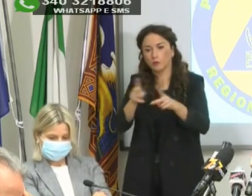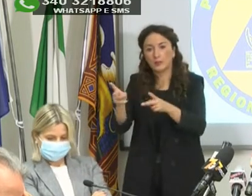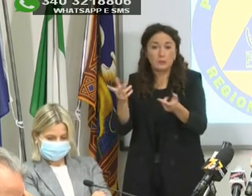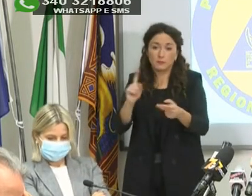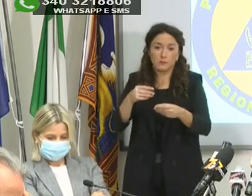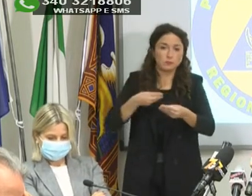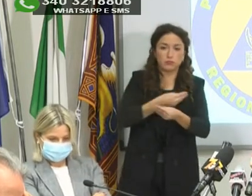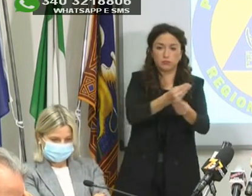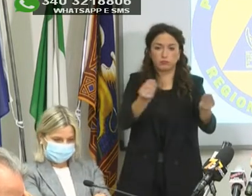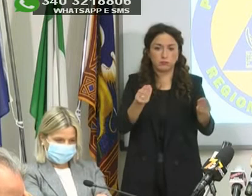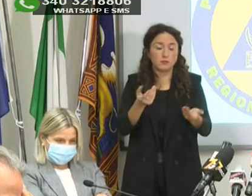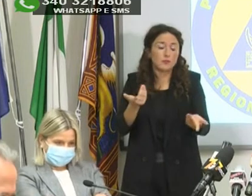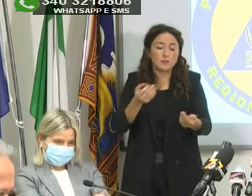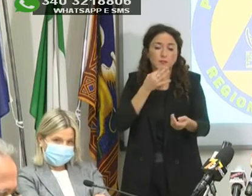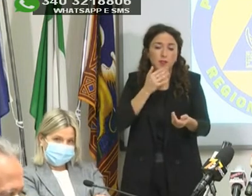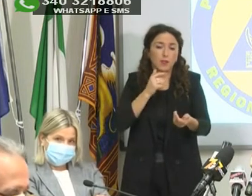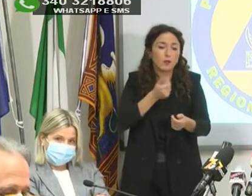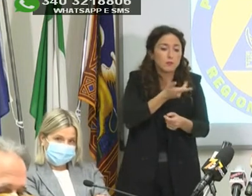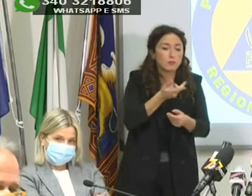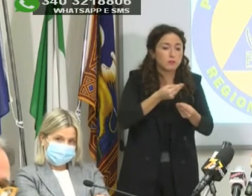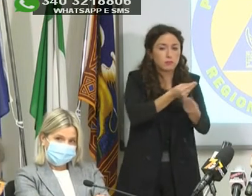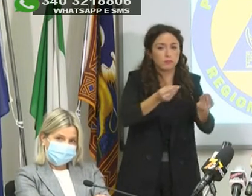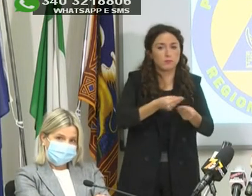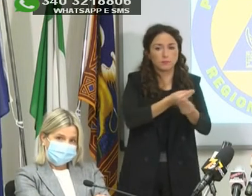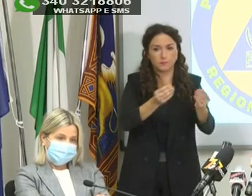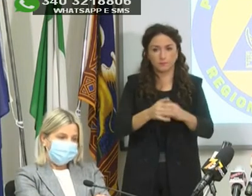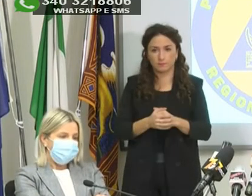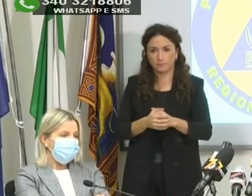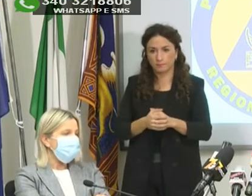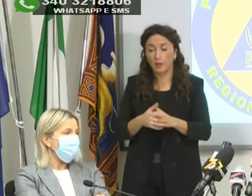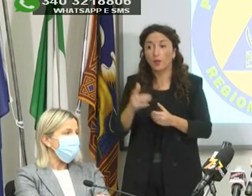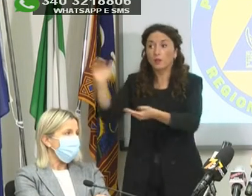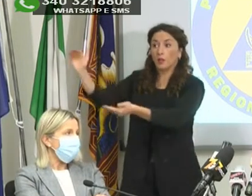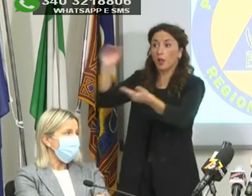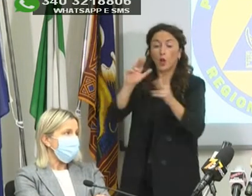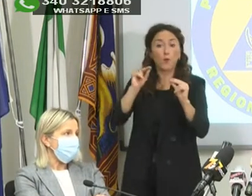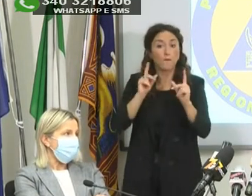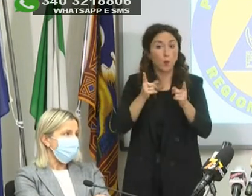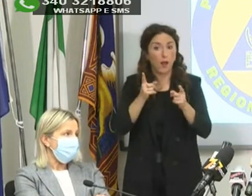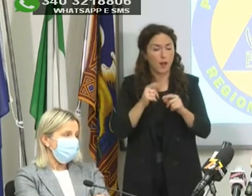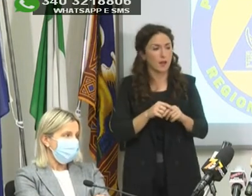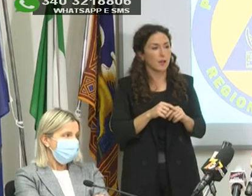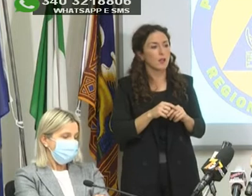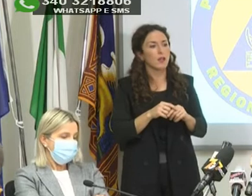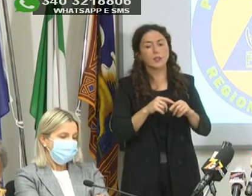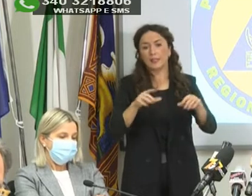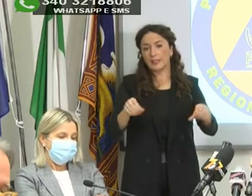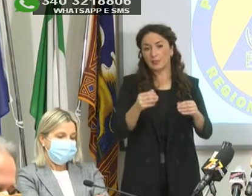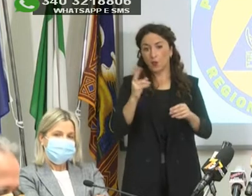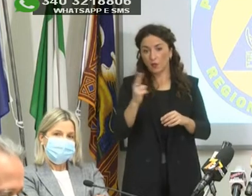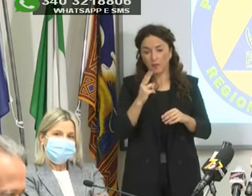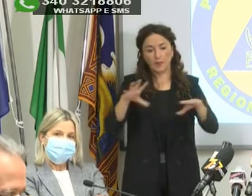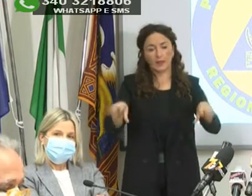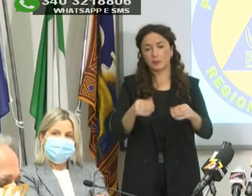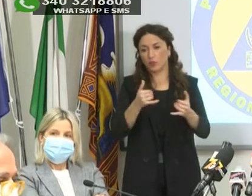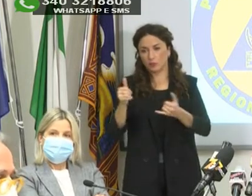proprio di numeri. Il nuovo riferimento a loro quando è previsto? Sì, che sono le due partite, novembre e